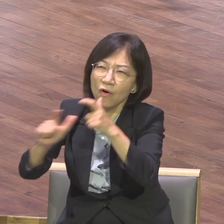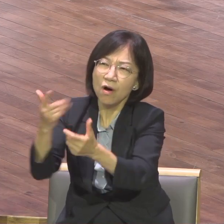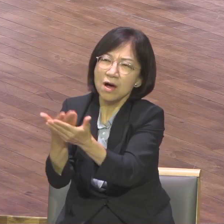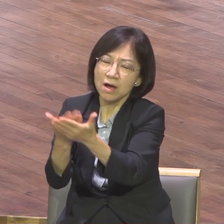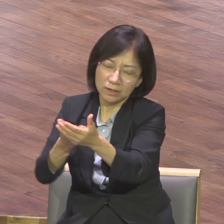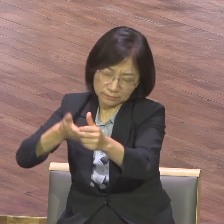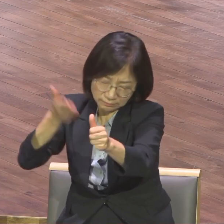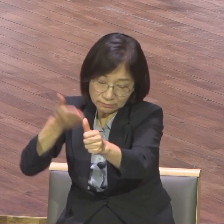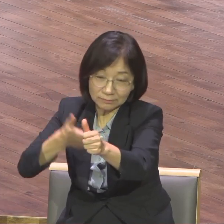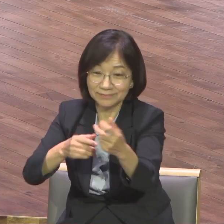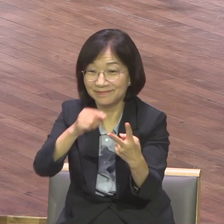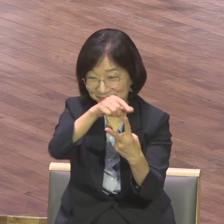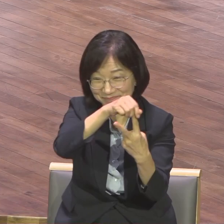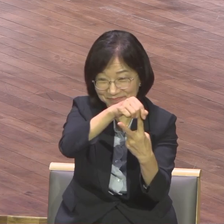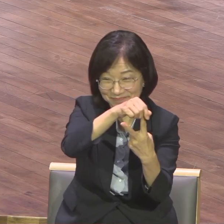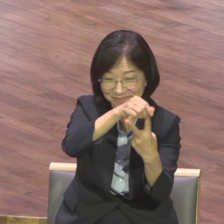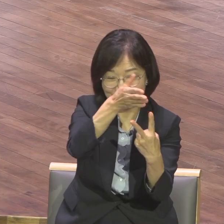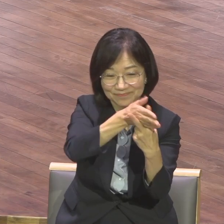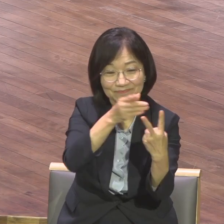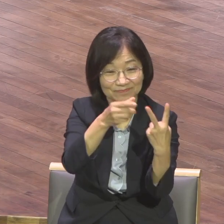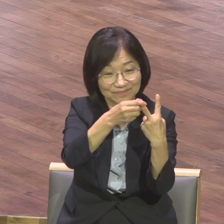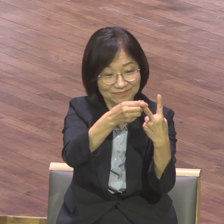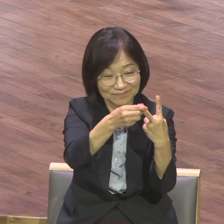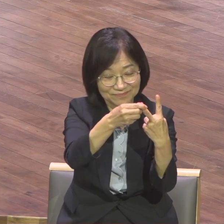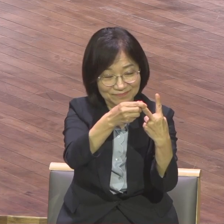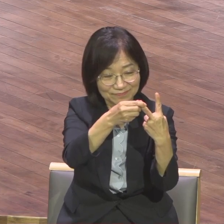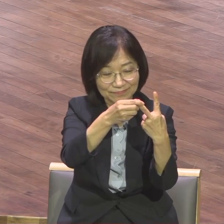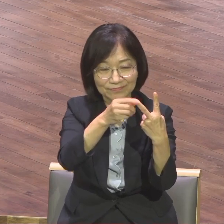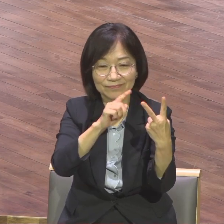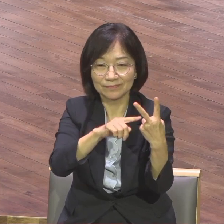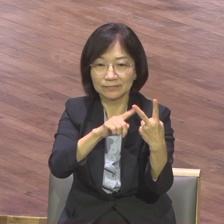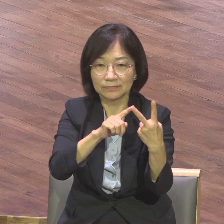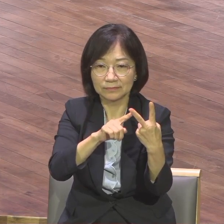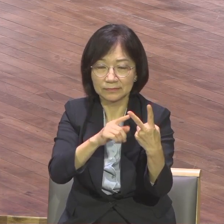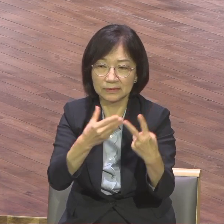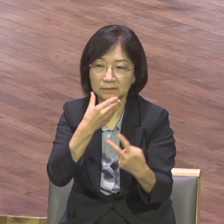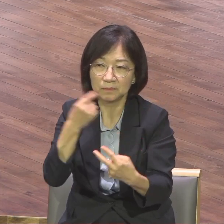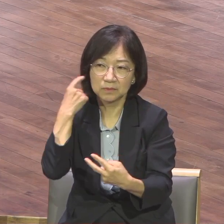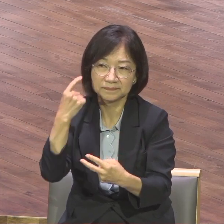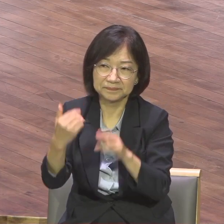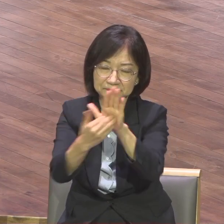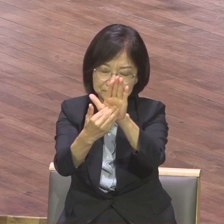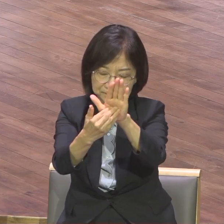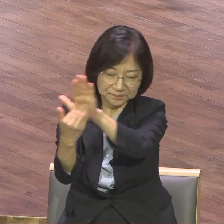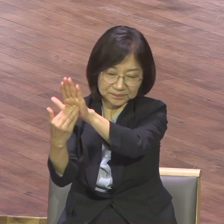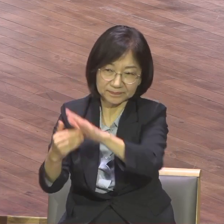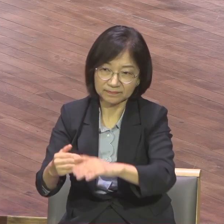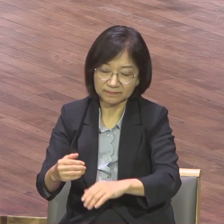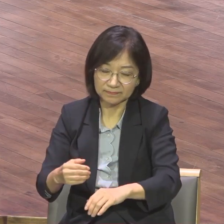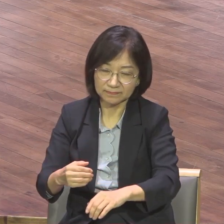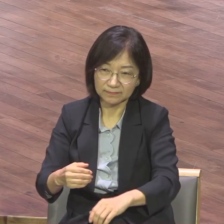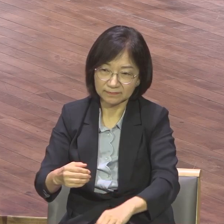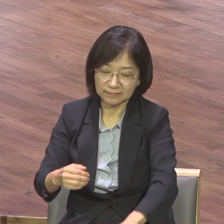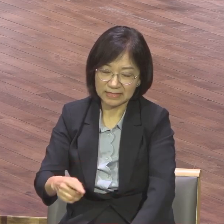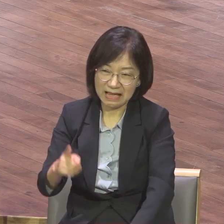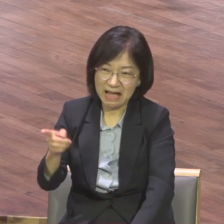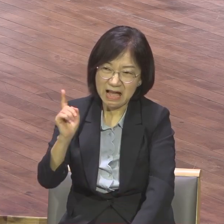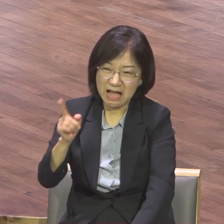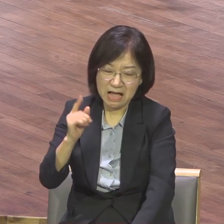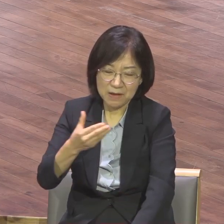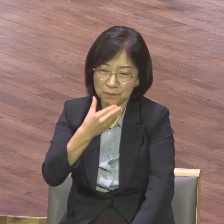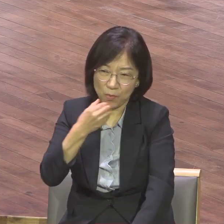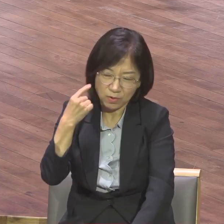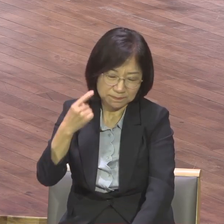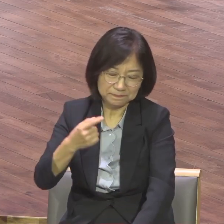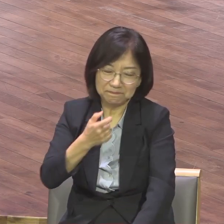그런데 이와는 달리 본문 45절에 보면 그 복음을 거부하고 반박하고 비방하는 사람도